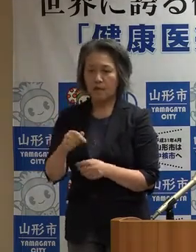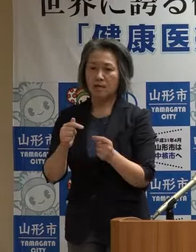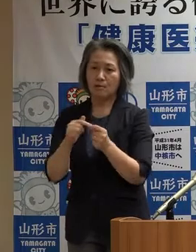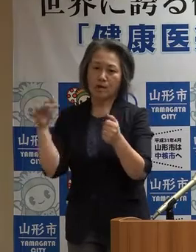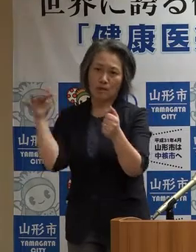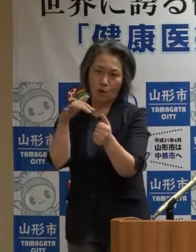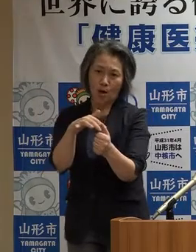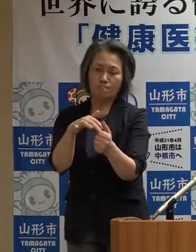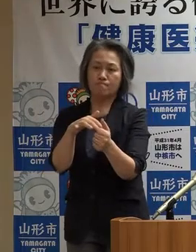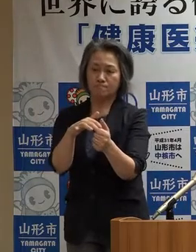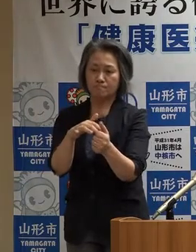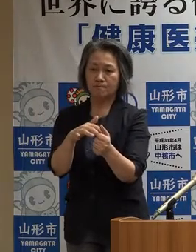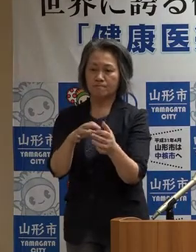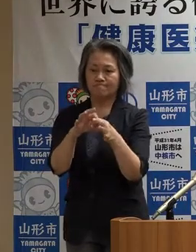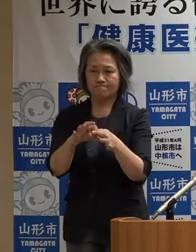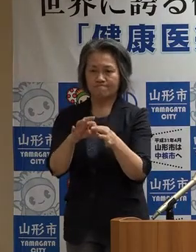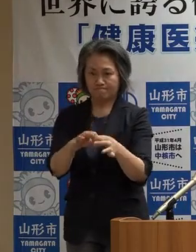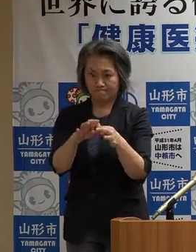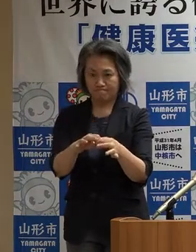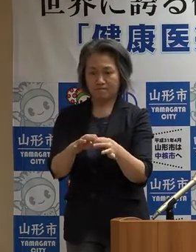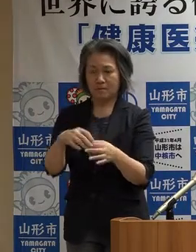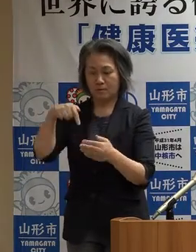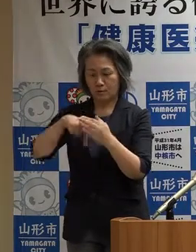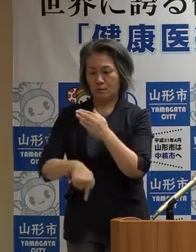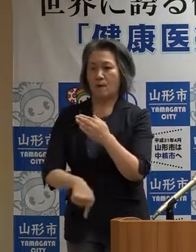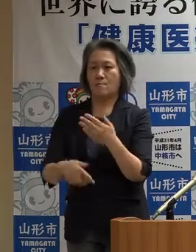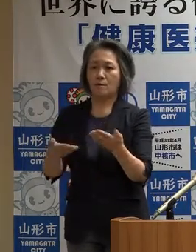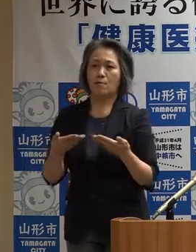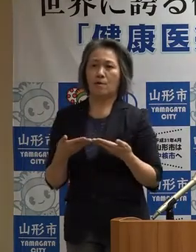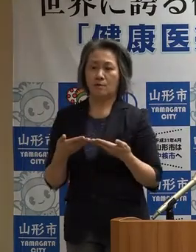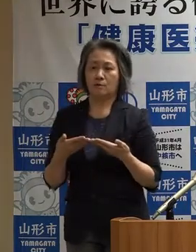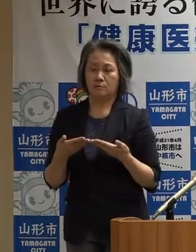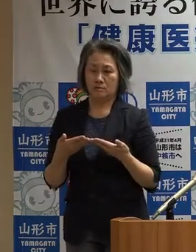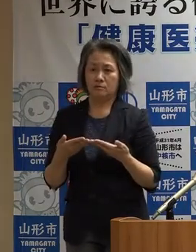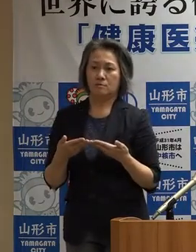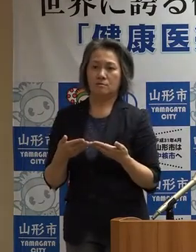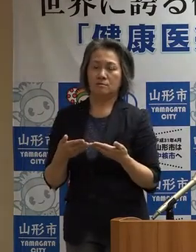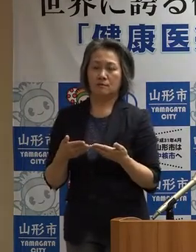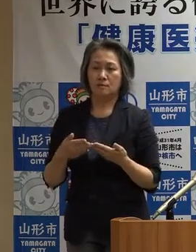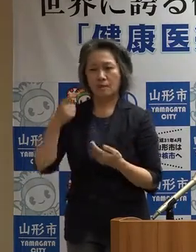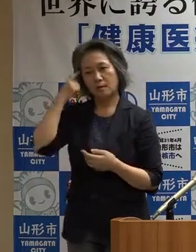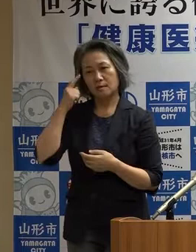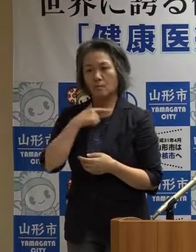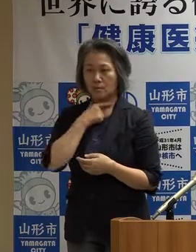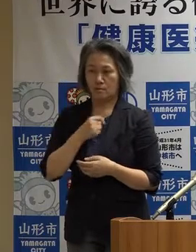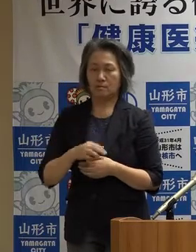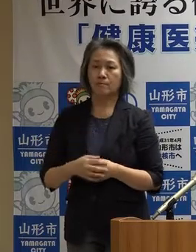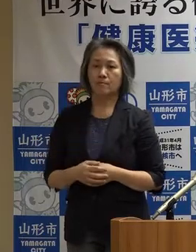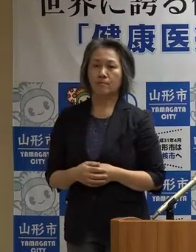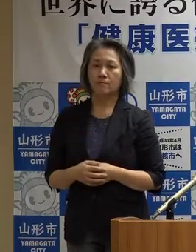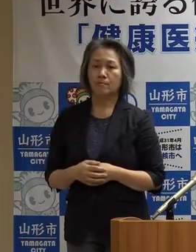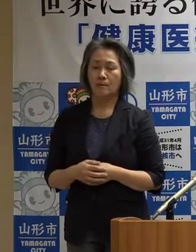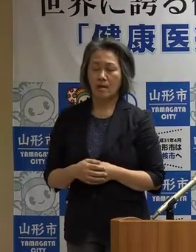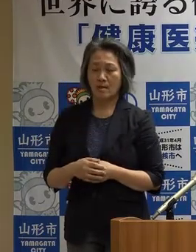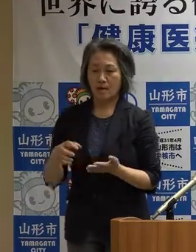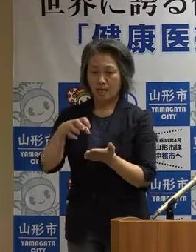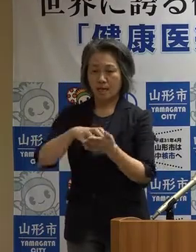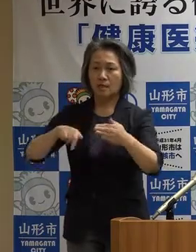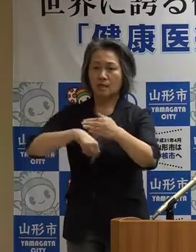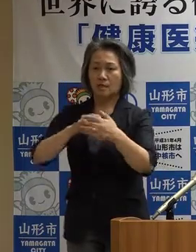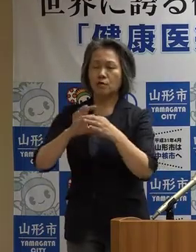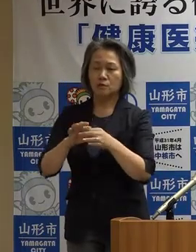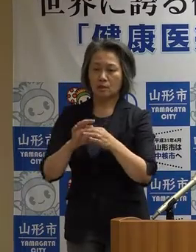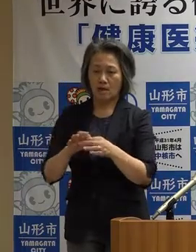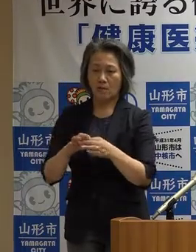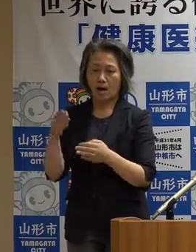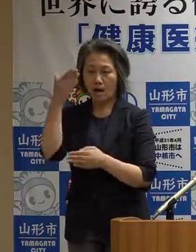形市へのつながり、山形市とのつながりをより深めるサイトにしていきたいと考えております。掲載内容については寄付